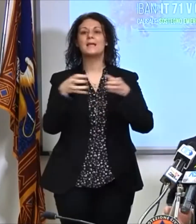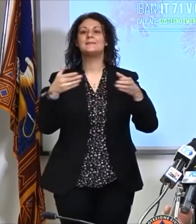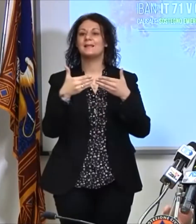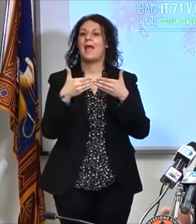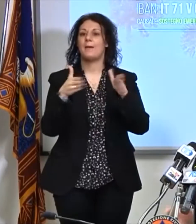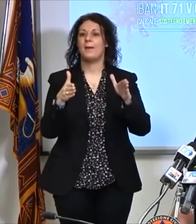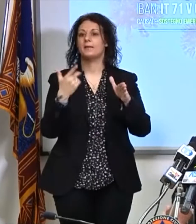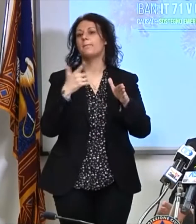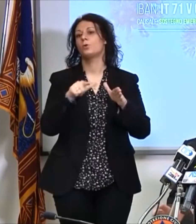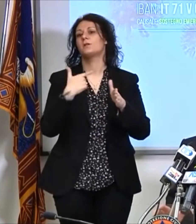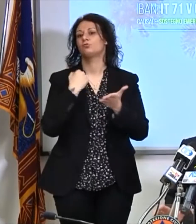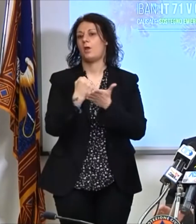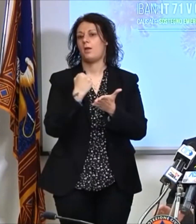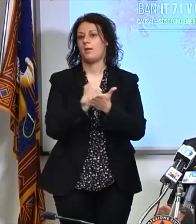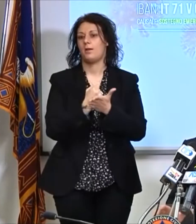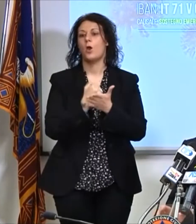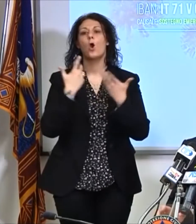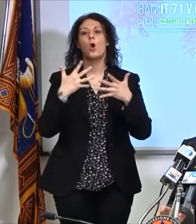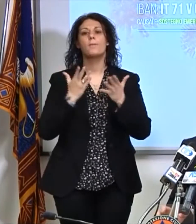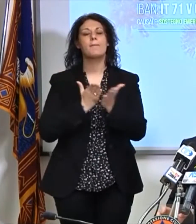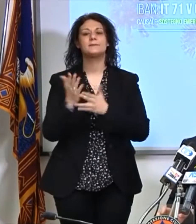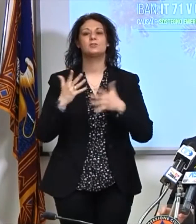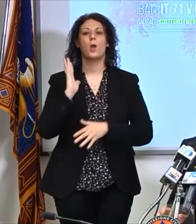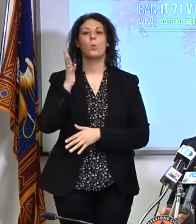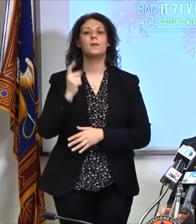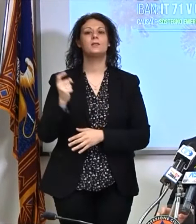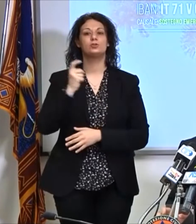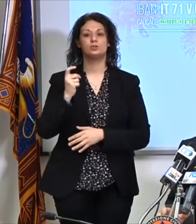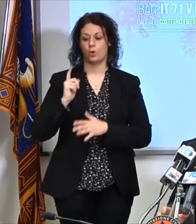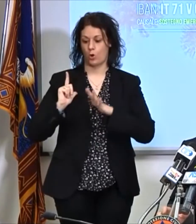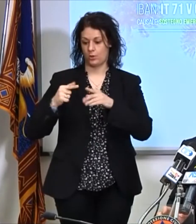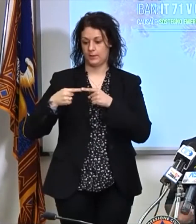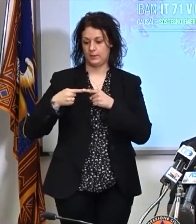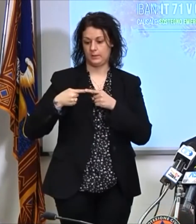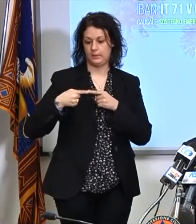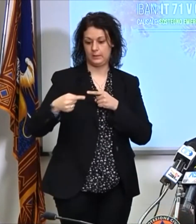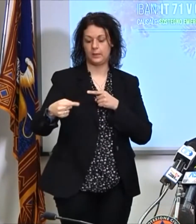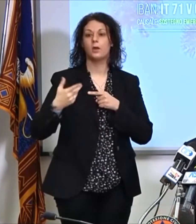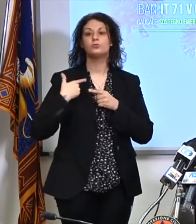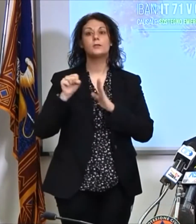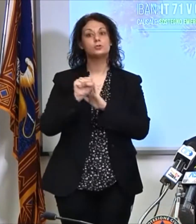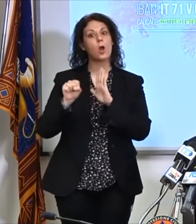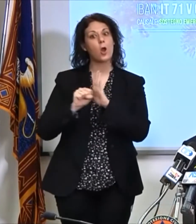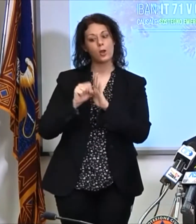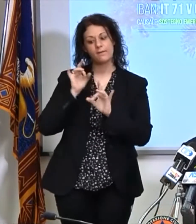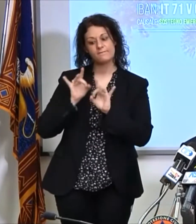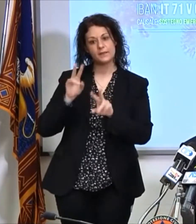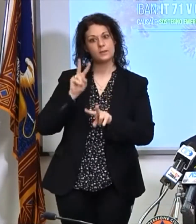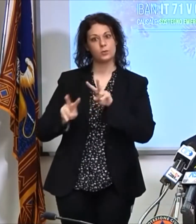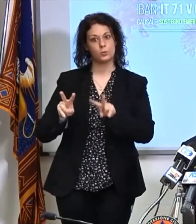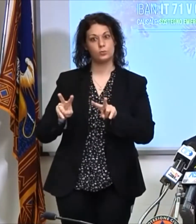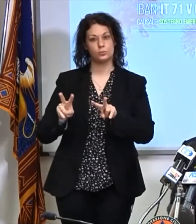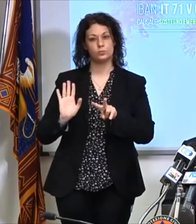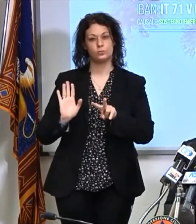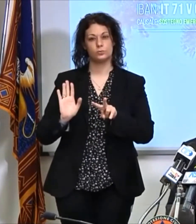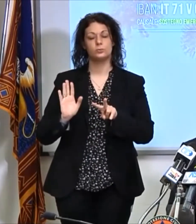ribadito il governatore Luca Zaia, che in vista delle indicazioni del governo per la fase 2 sottolinea come in Veneto il 40% delle